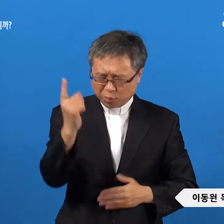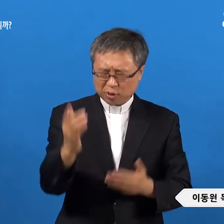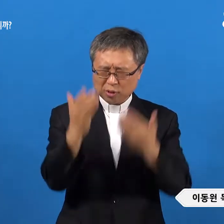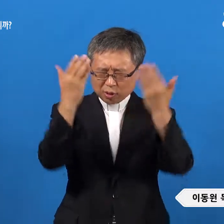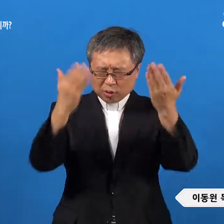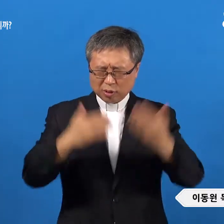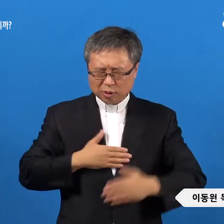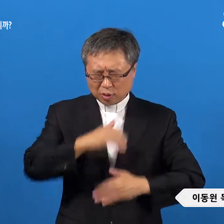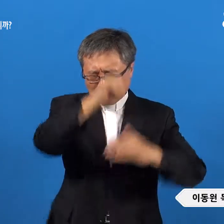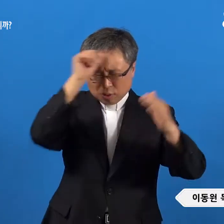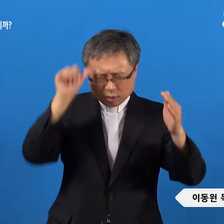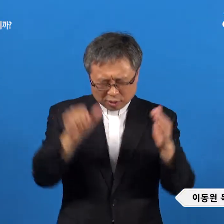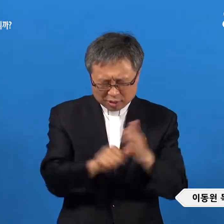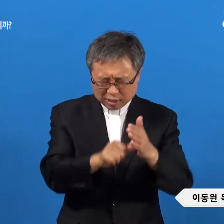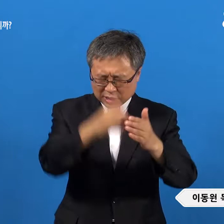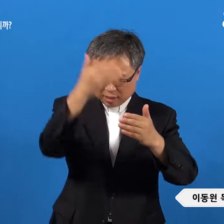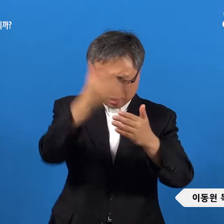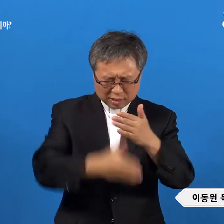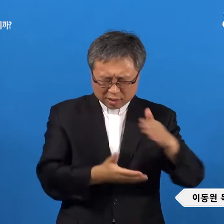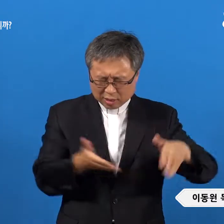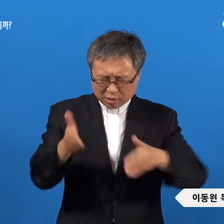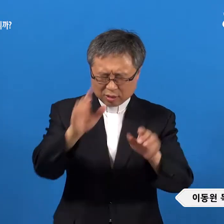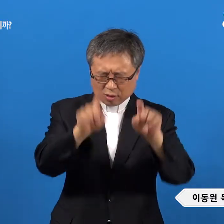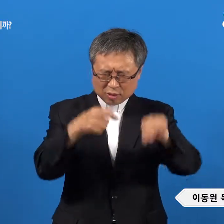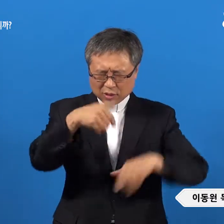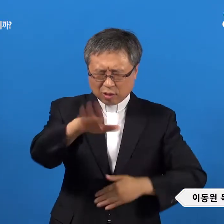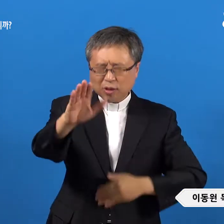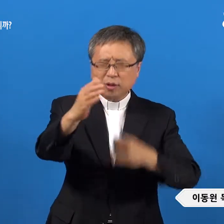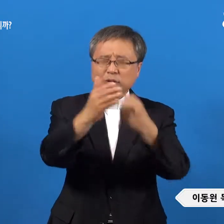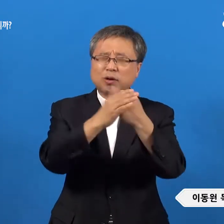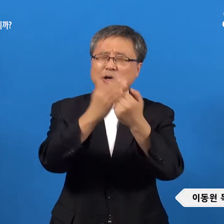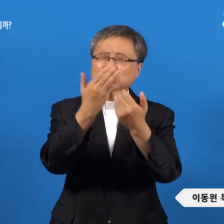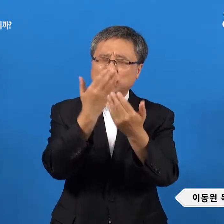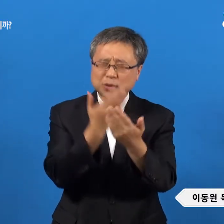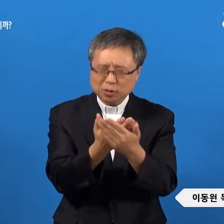높여드리며 내 인생의 남은 길을 걸어가게 도와주시옵소서.